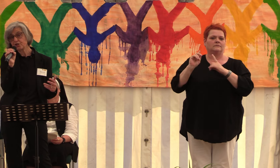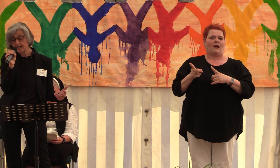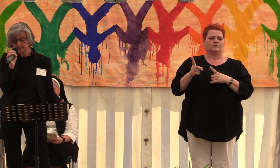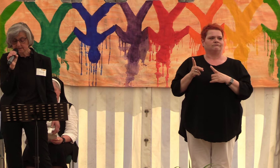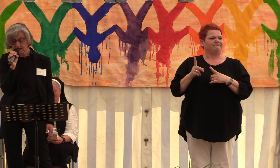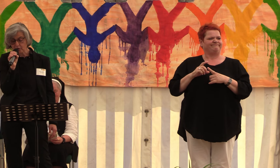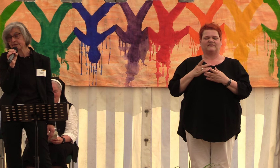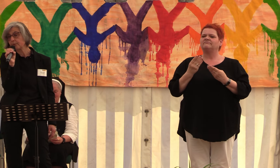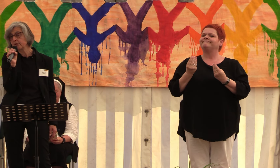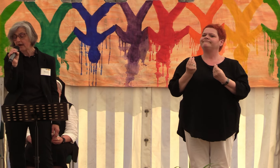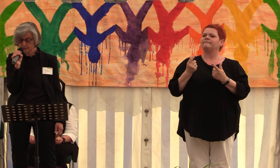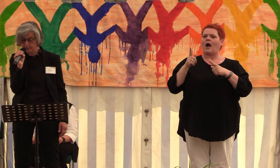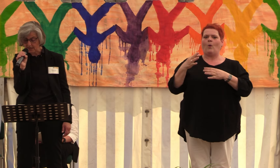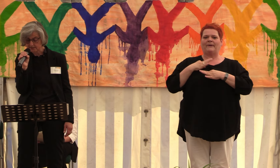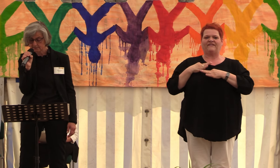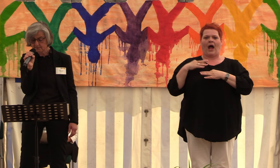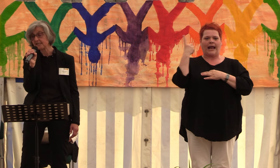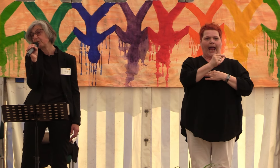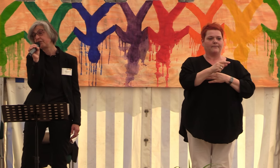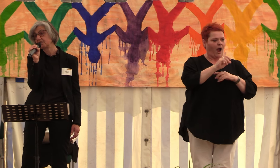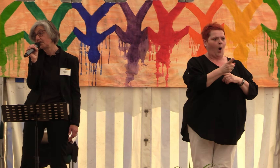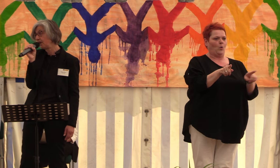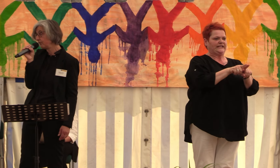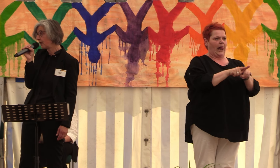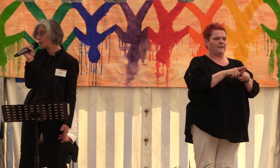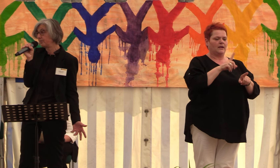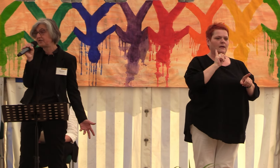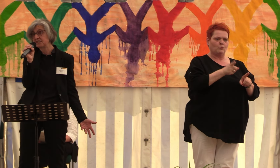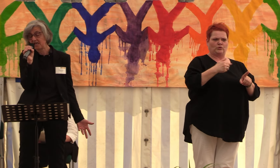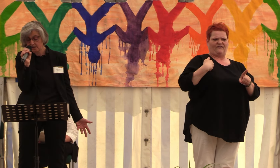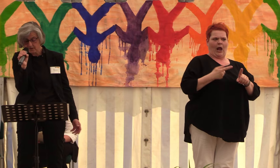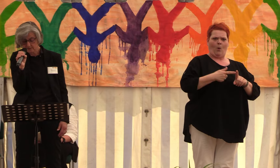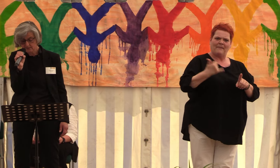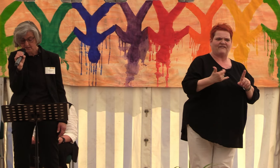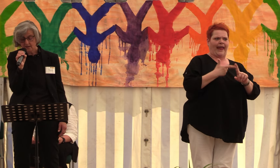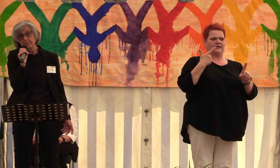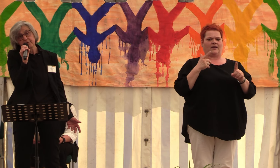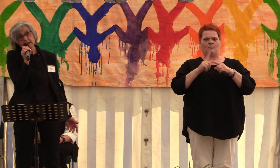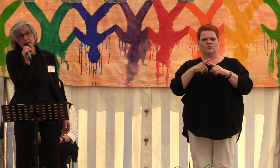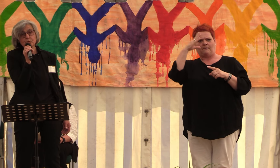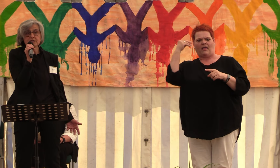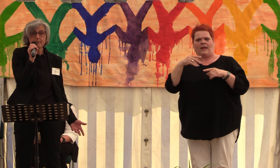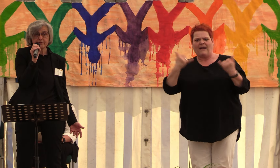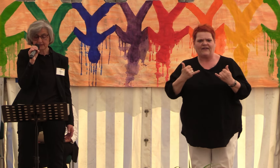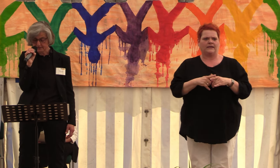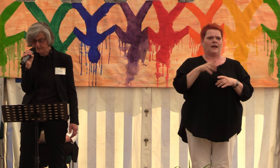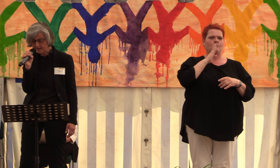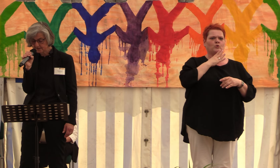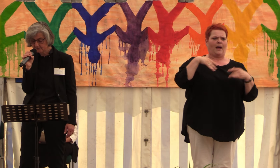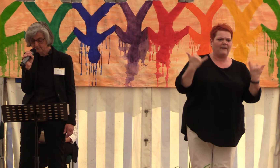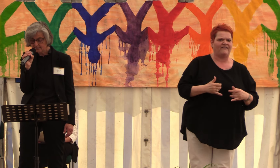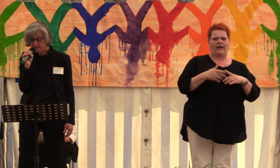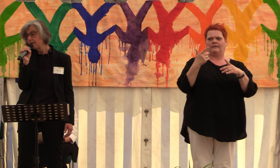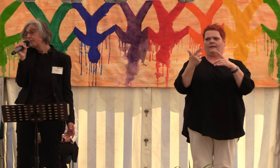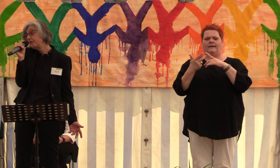aber ganz schnell dann auch auf seinen privaten Bereich. Als perfekte Ehefrau, perfekter Ehemann, perfekte Mutter, perfekter